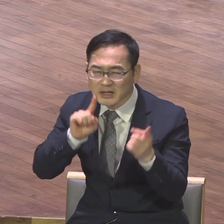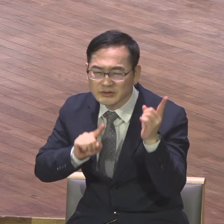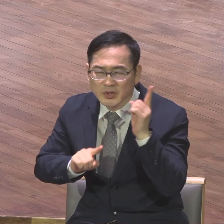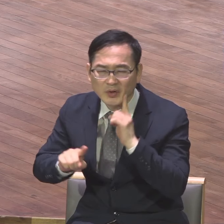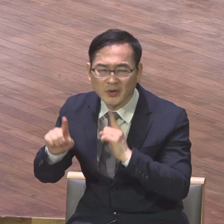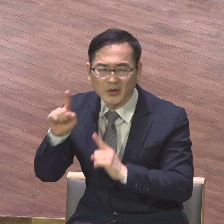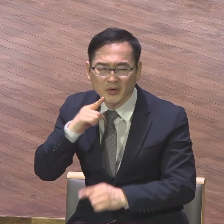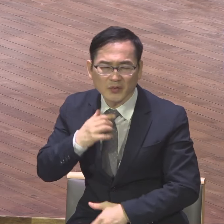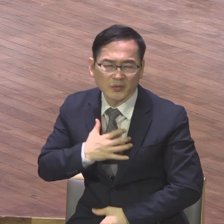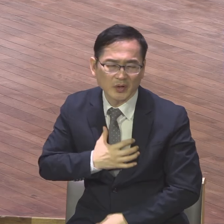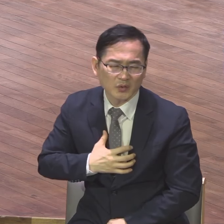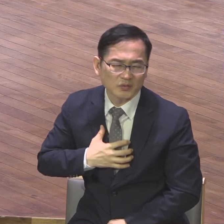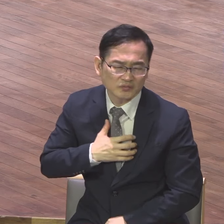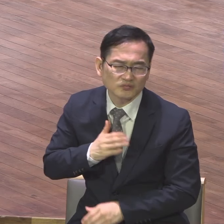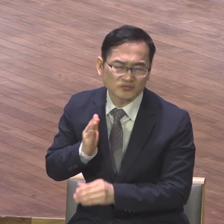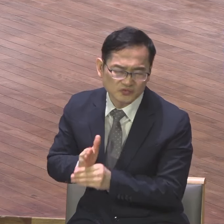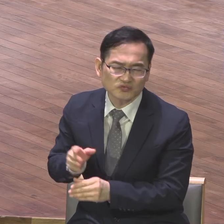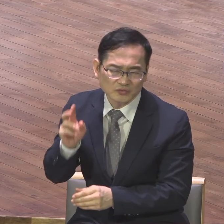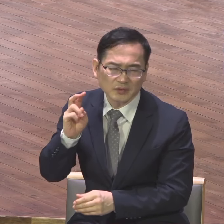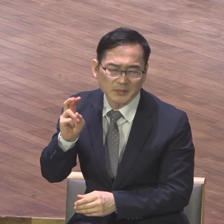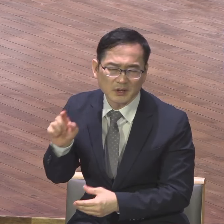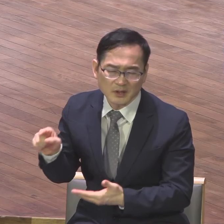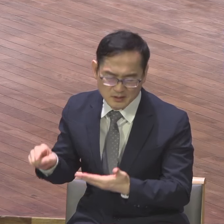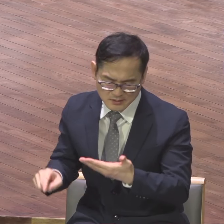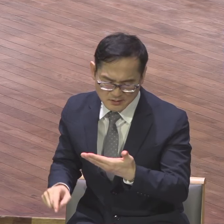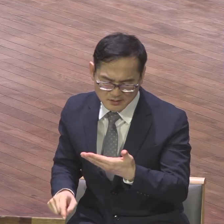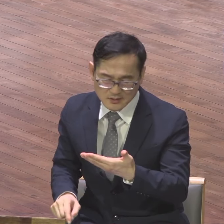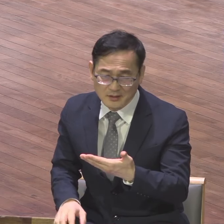아픔과 절망 상태에서